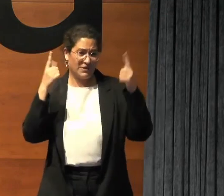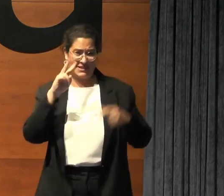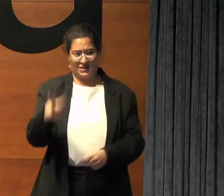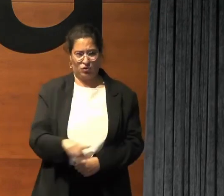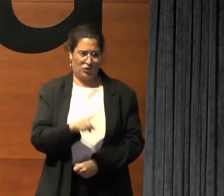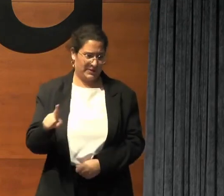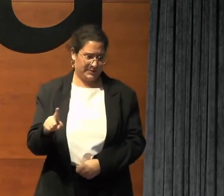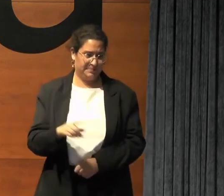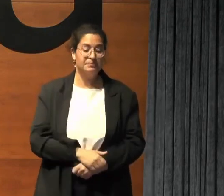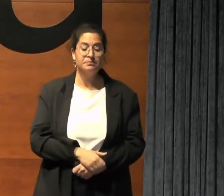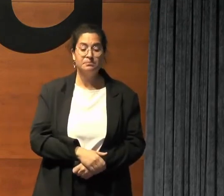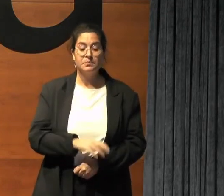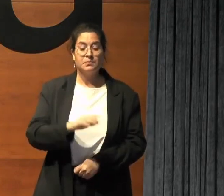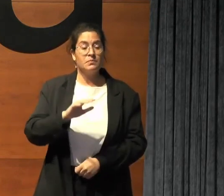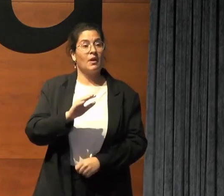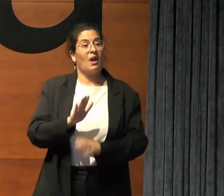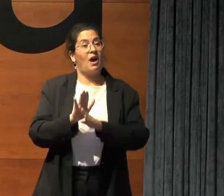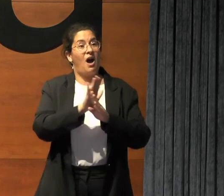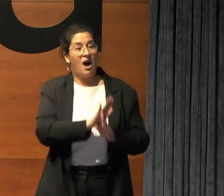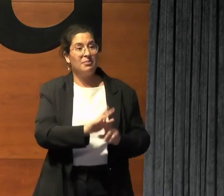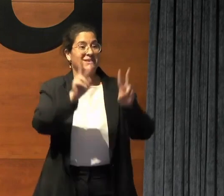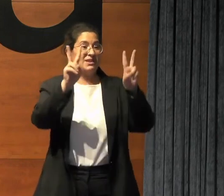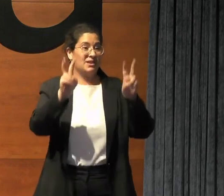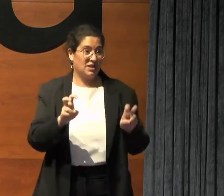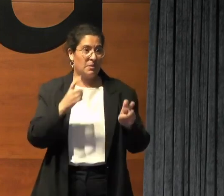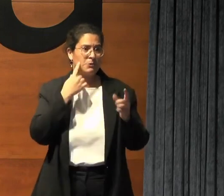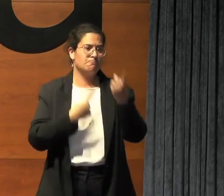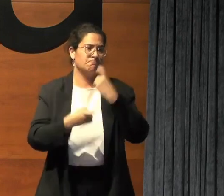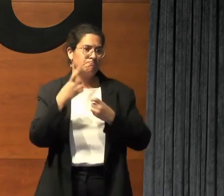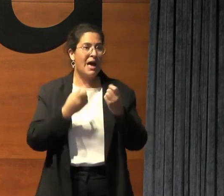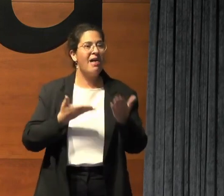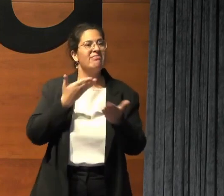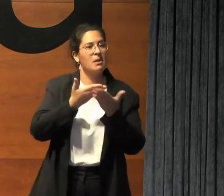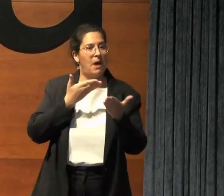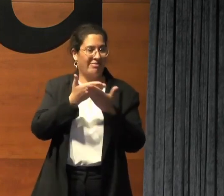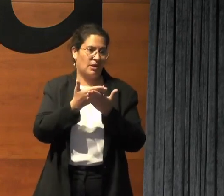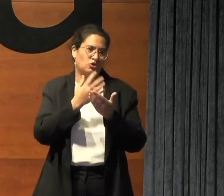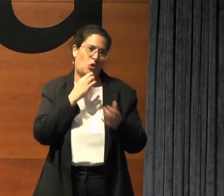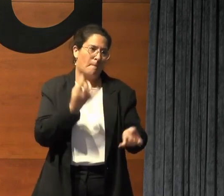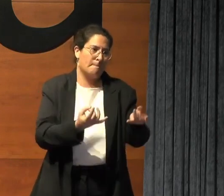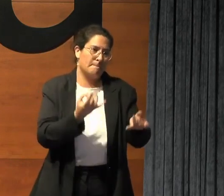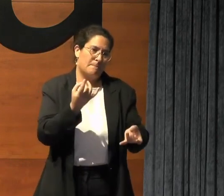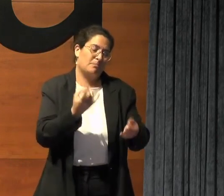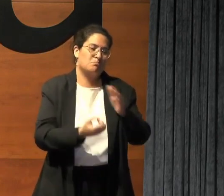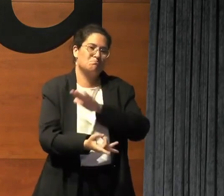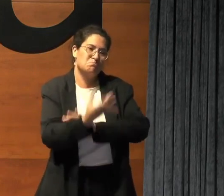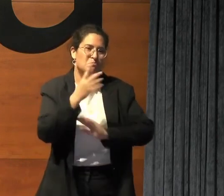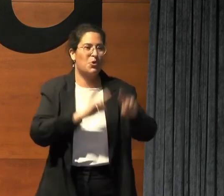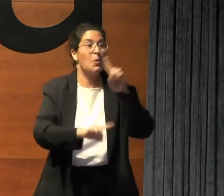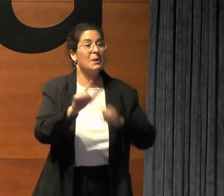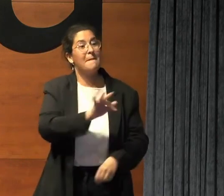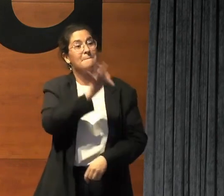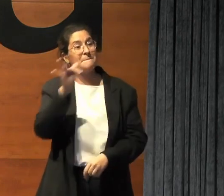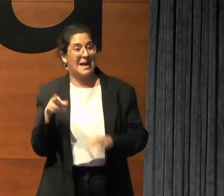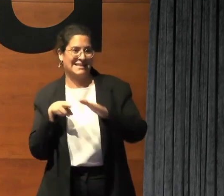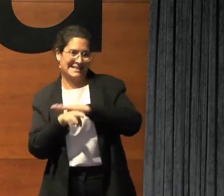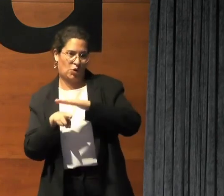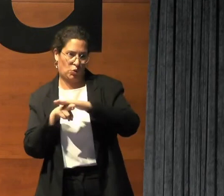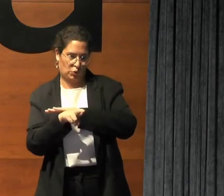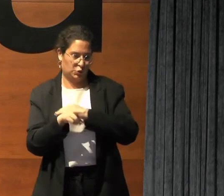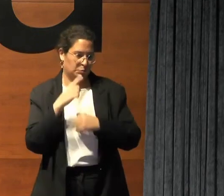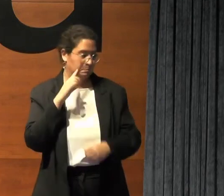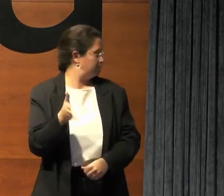había cuestiones acordadas previamente, pero de manera oficiosa, no de manera oficial. También en cuanto a las demandas que